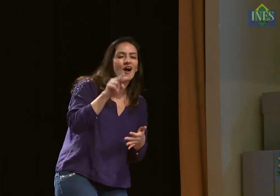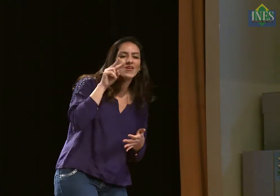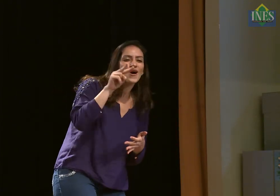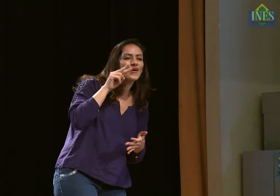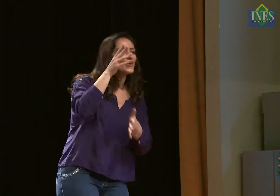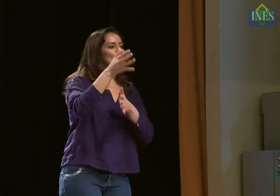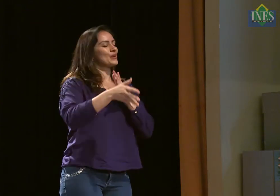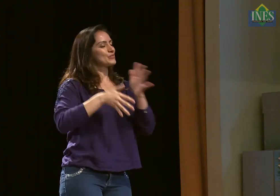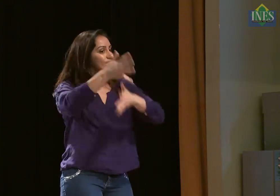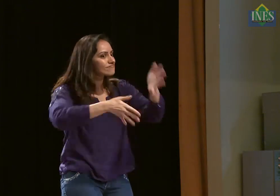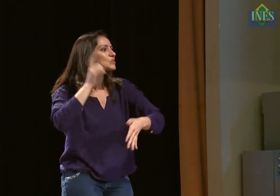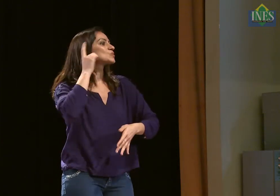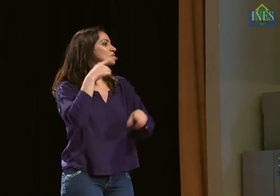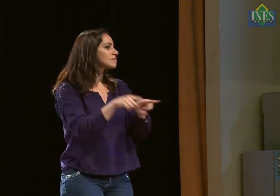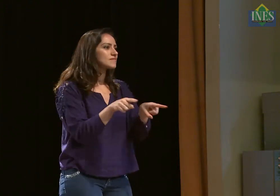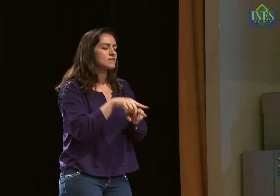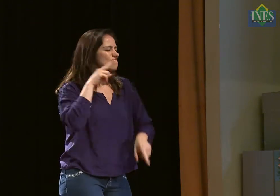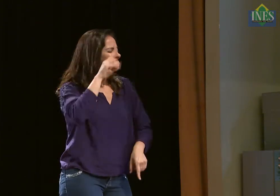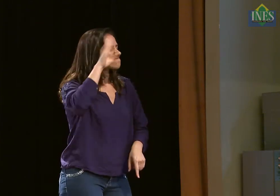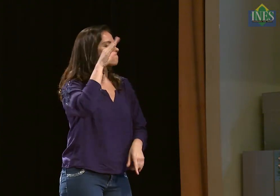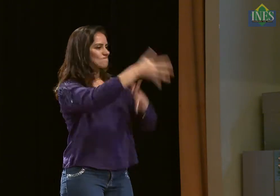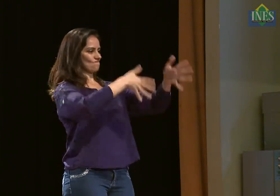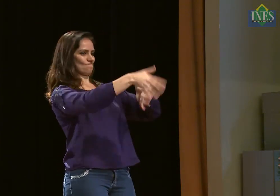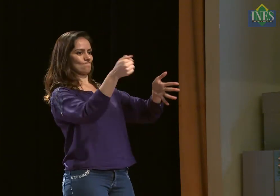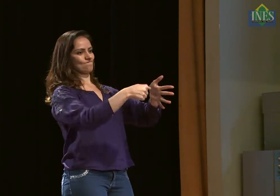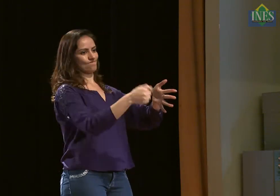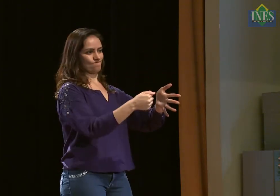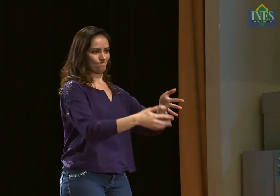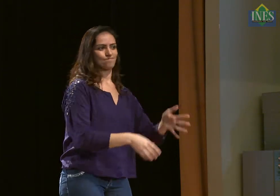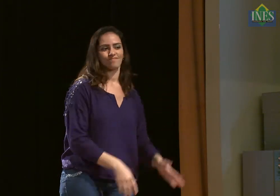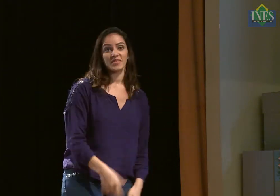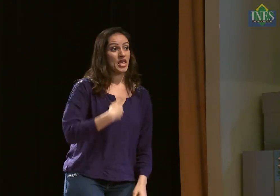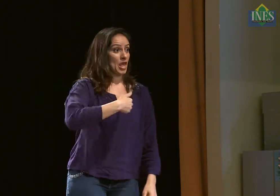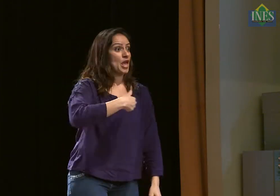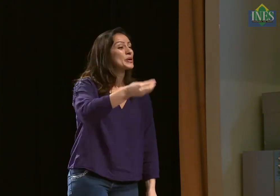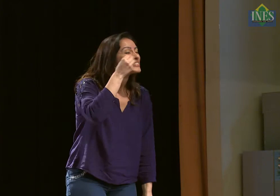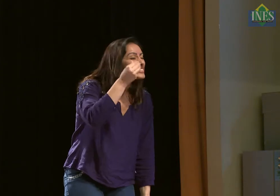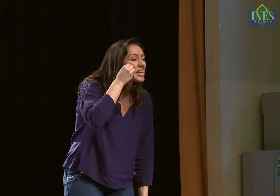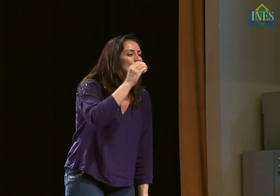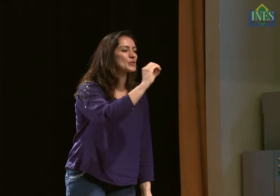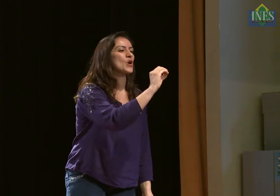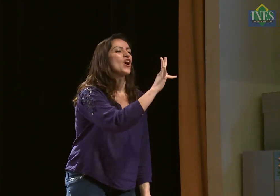olhando para o intérprete, nos espaço que eu vou, eu olho a sinalização do surdo, do intérprete, sempre a língua de sinais. E eu